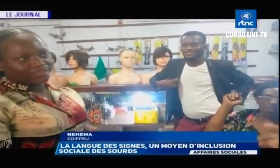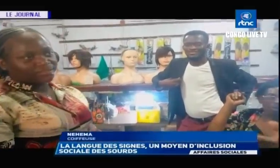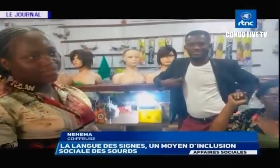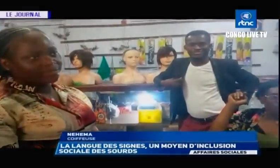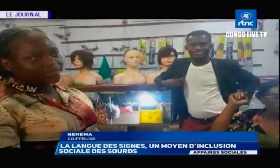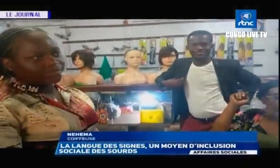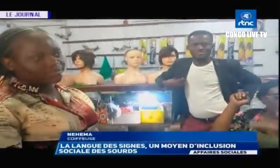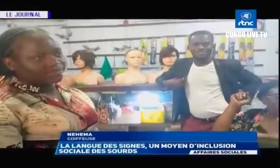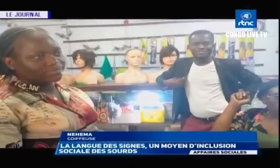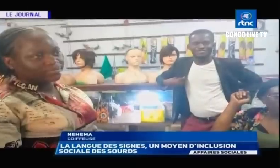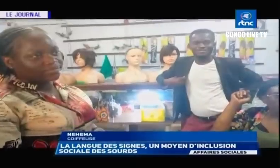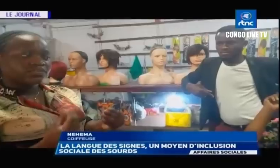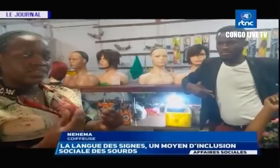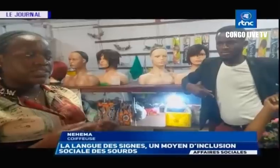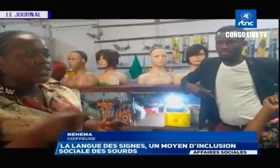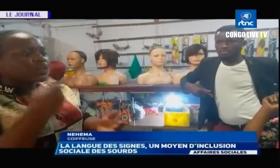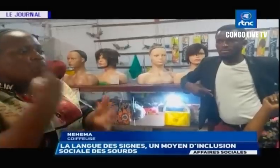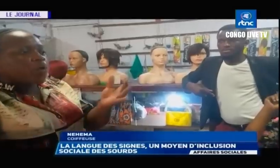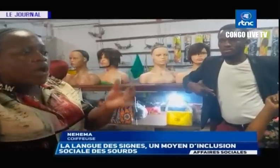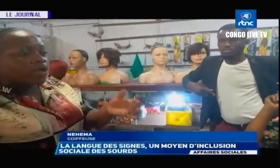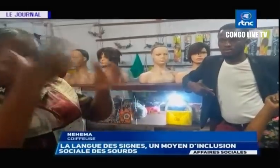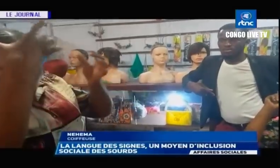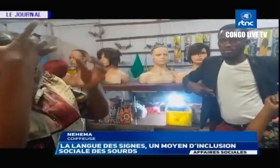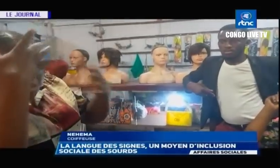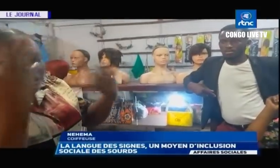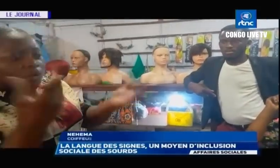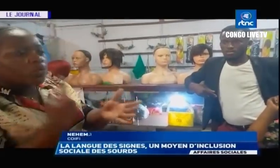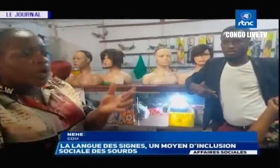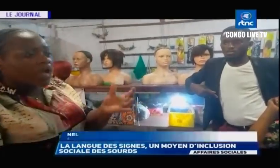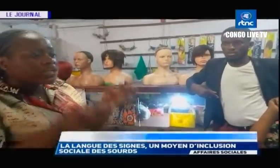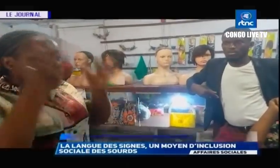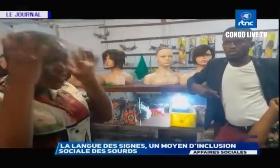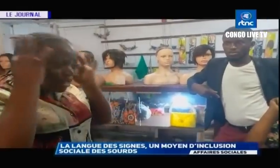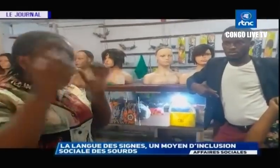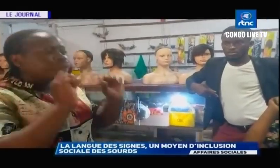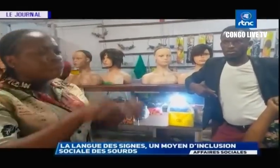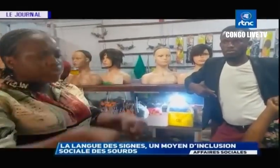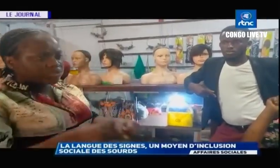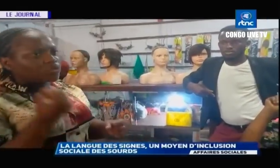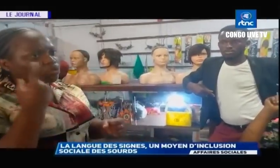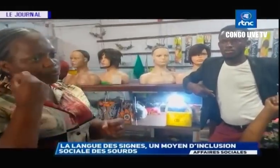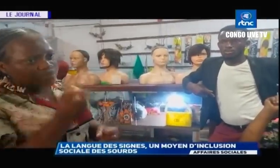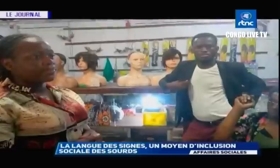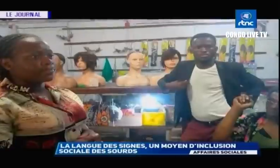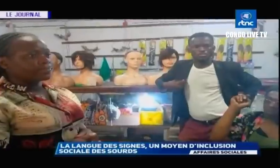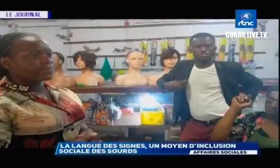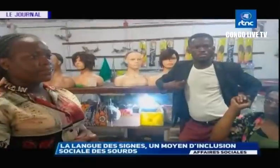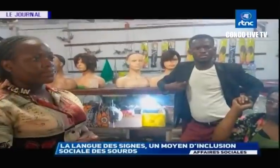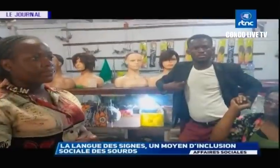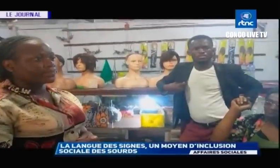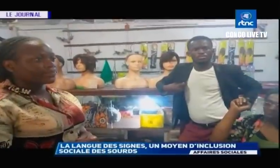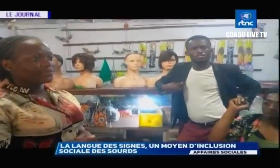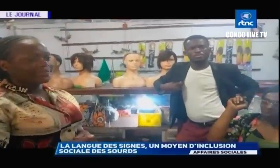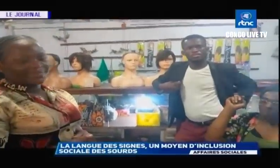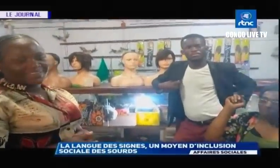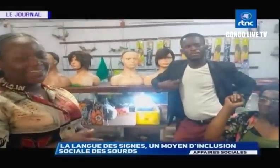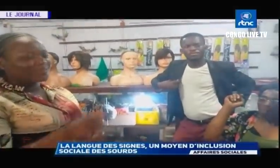En 6 mois de formation, je me suis adapté. Je confectionne des perruques et sacs d'âme en